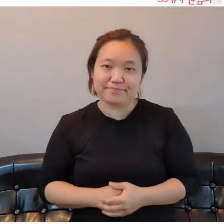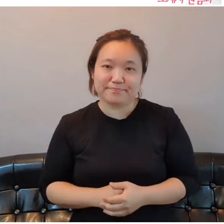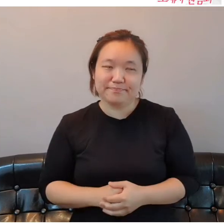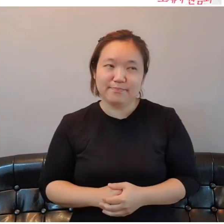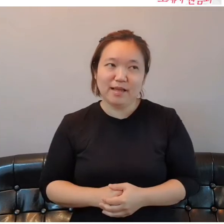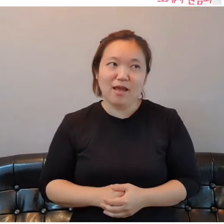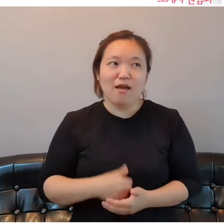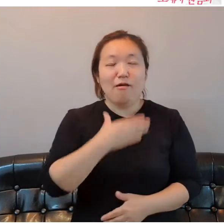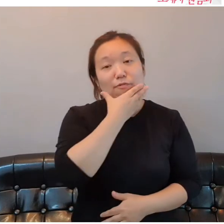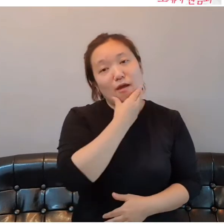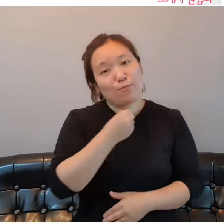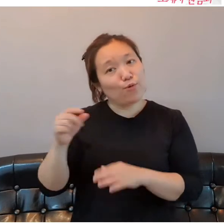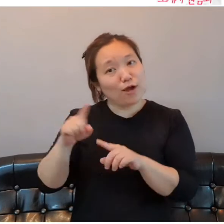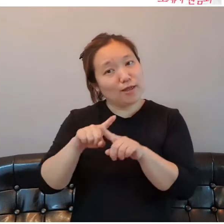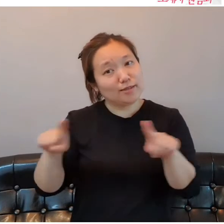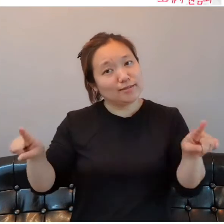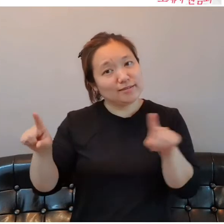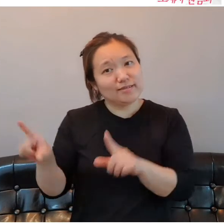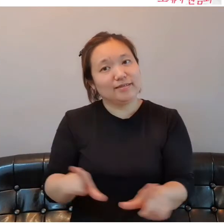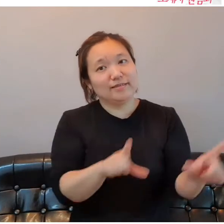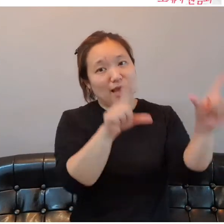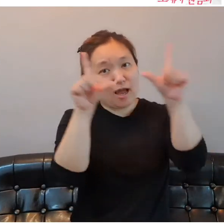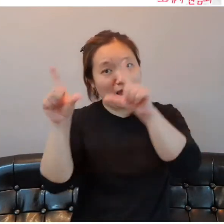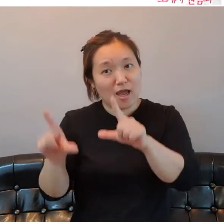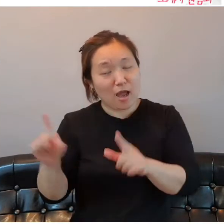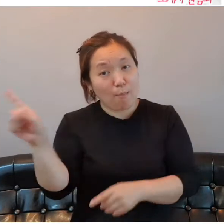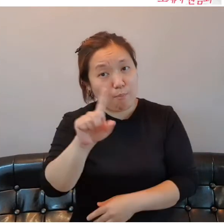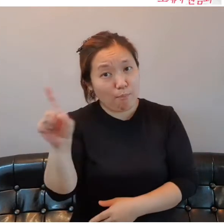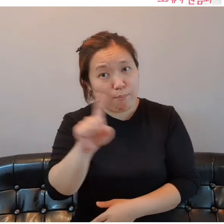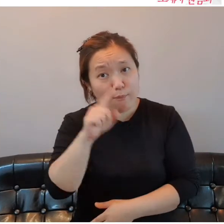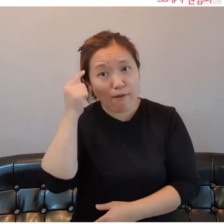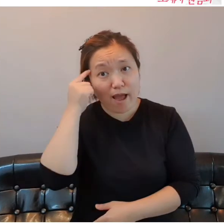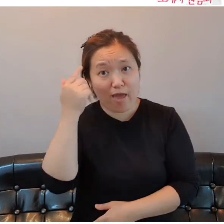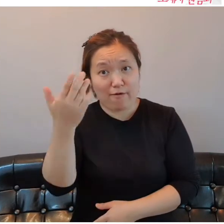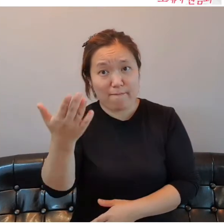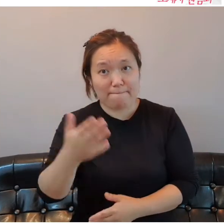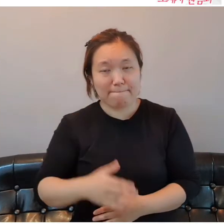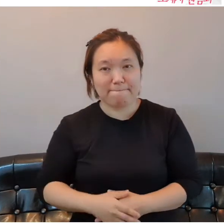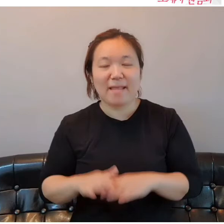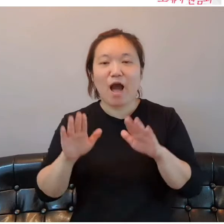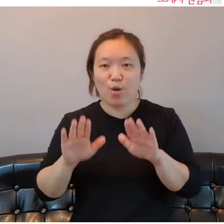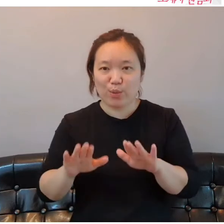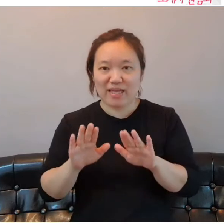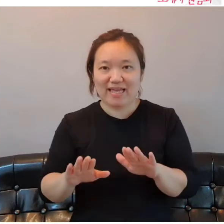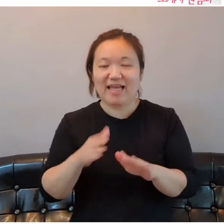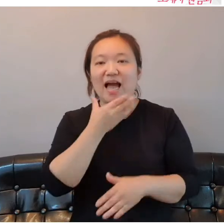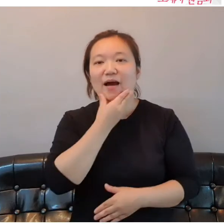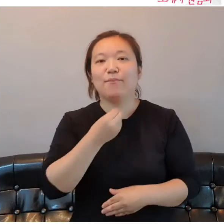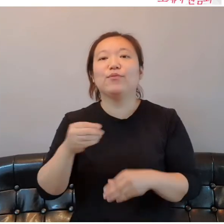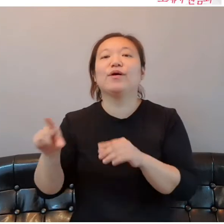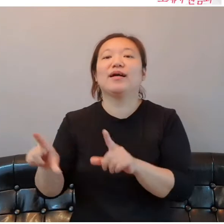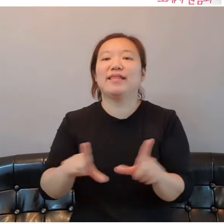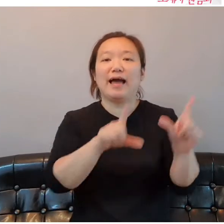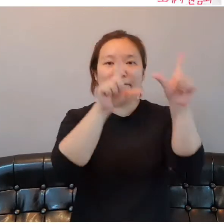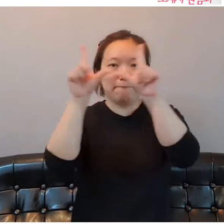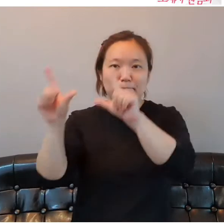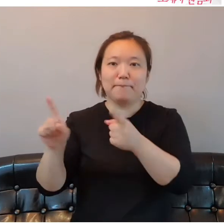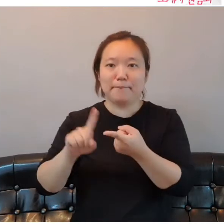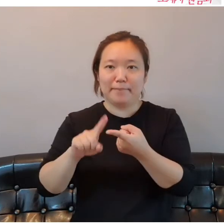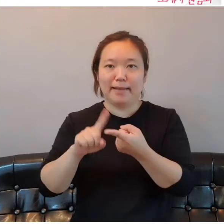그렇다면은 과연 행복한 일상이란 무엇일까요? 행복한 일상이 무엇인지에 대해서 오늘 이야기를 나눠볼